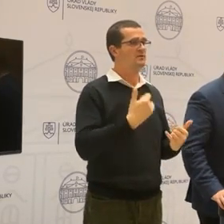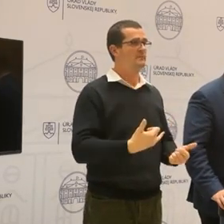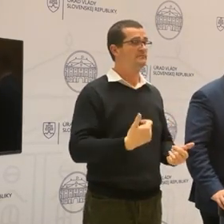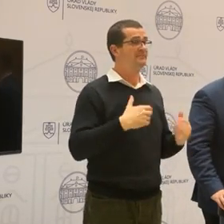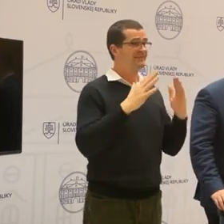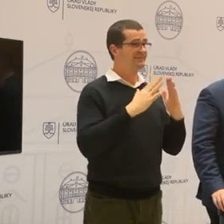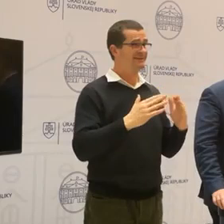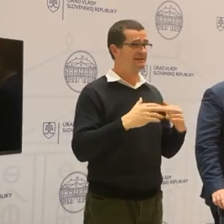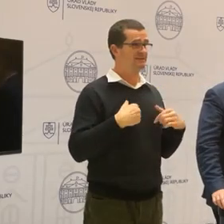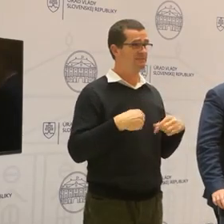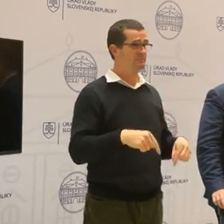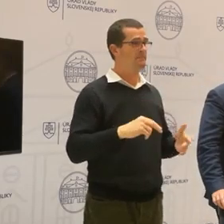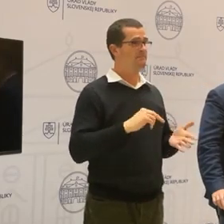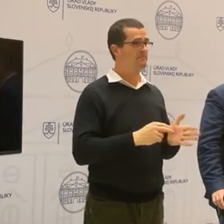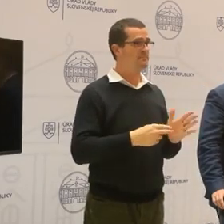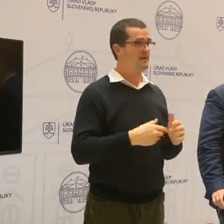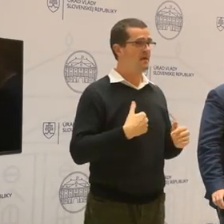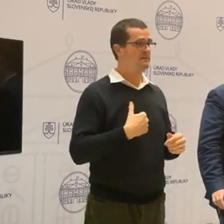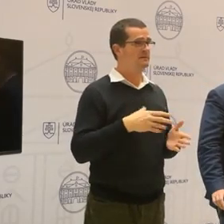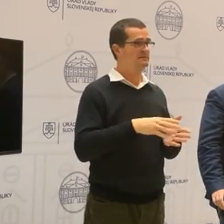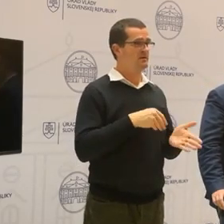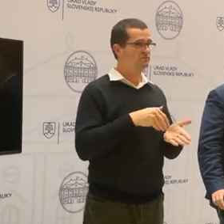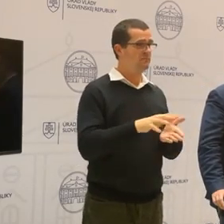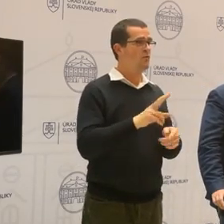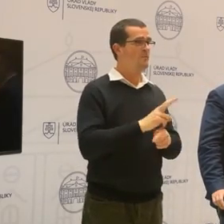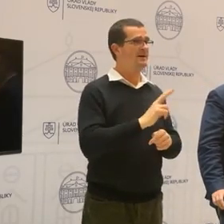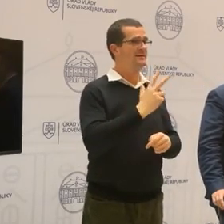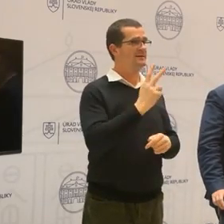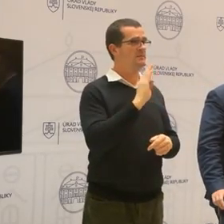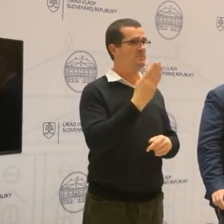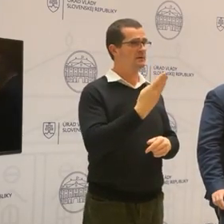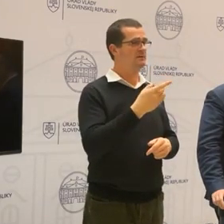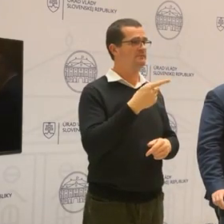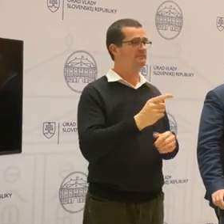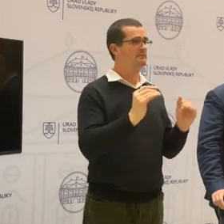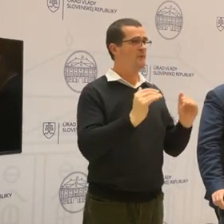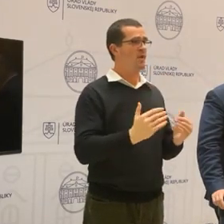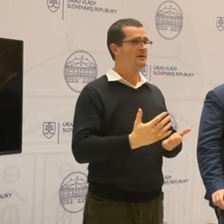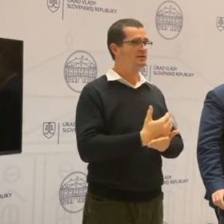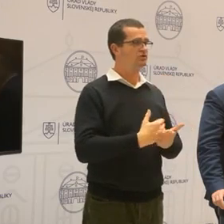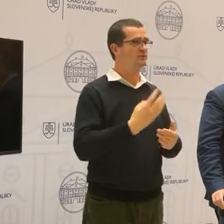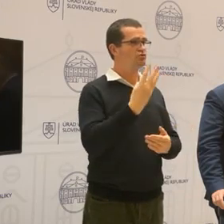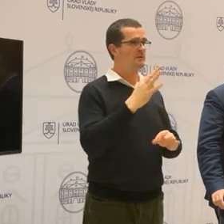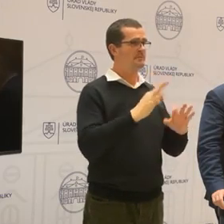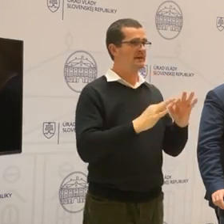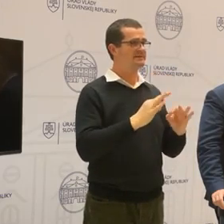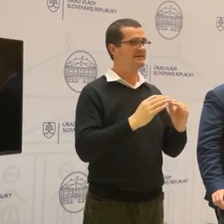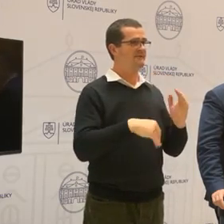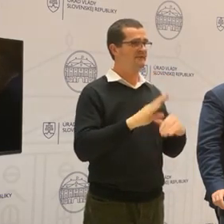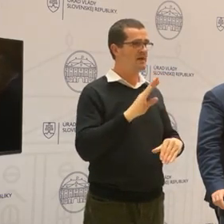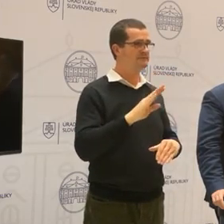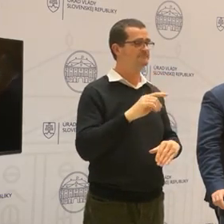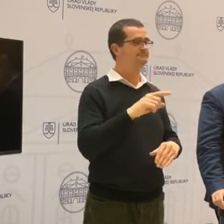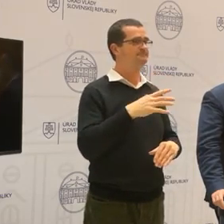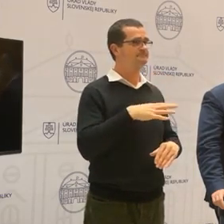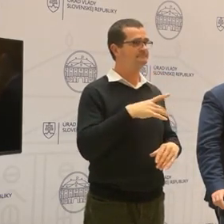Za december plánujeme spustiť to opatrenie 3B pre prevádzky s poklesom tržieb 40% a viac.